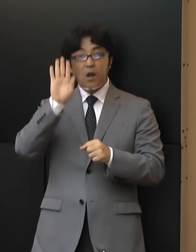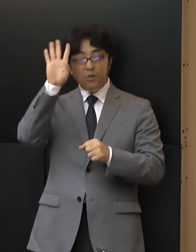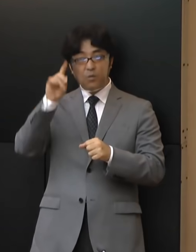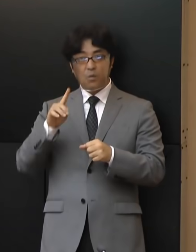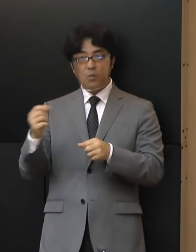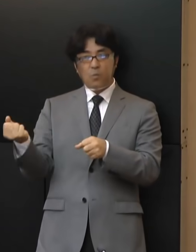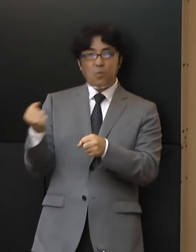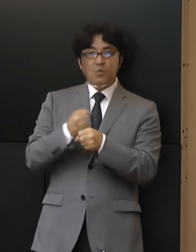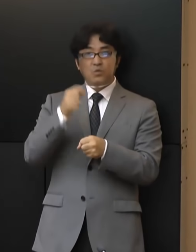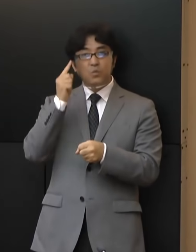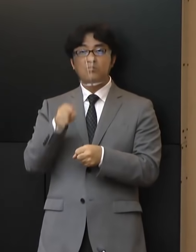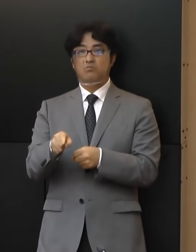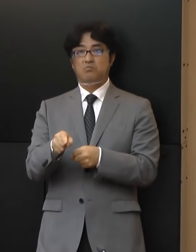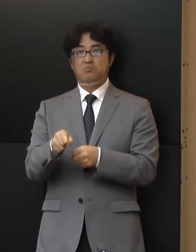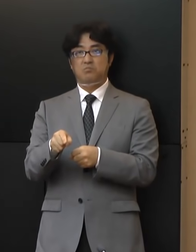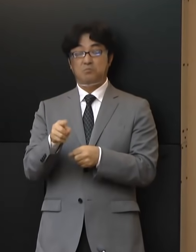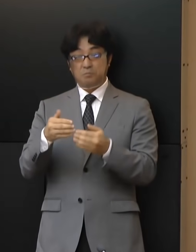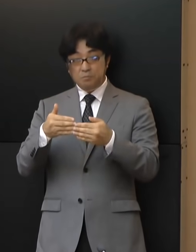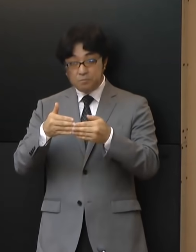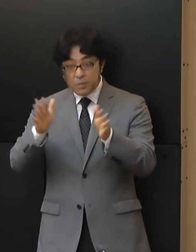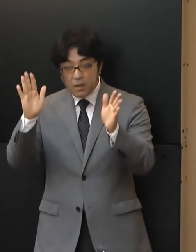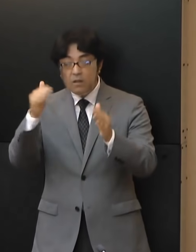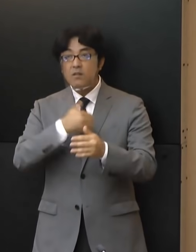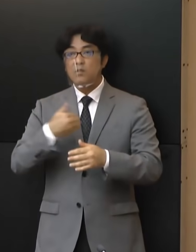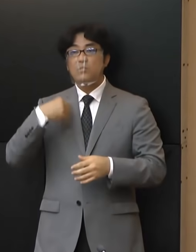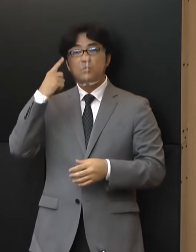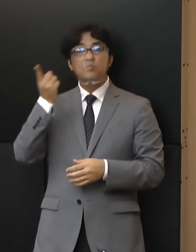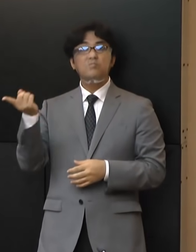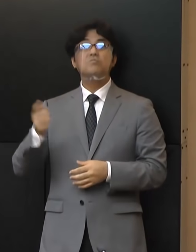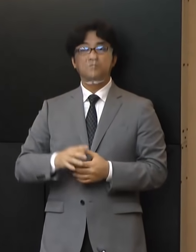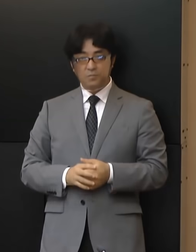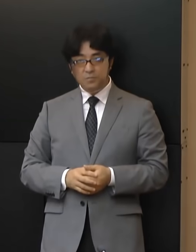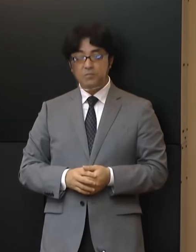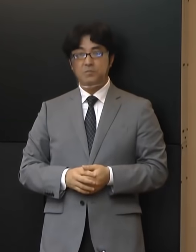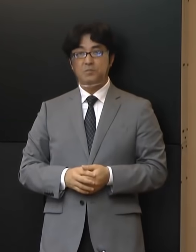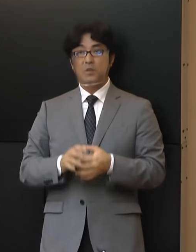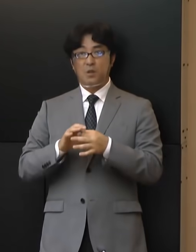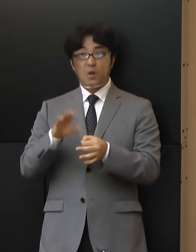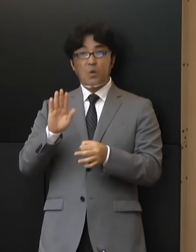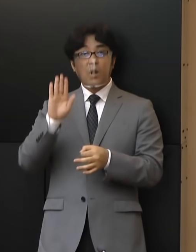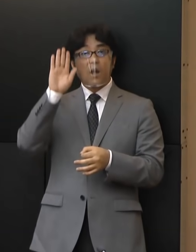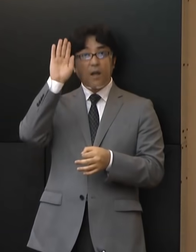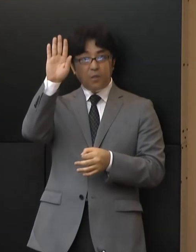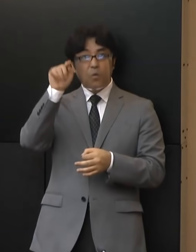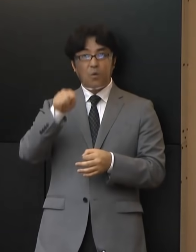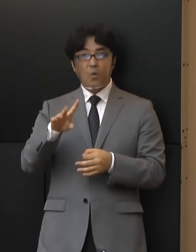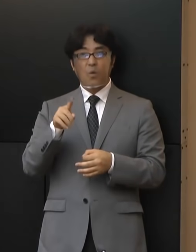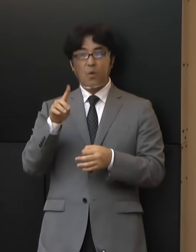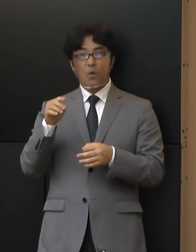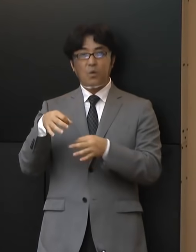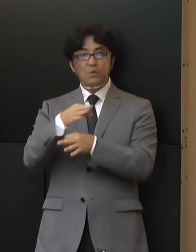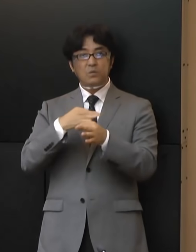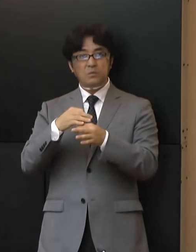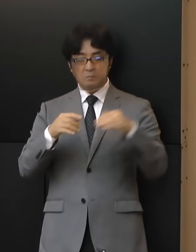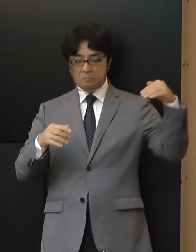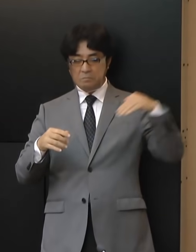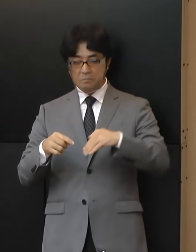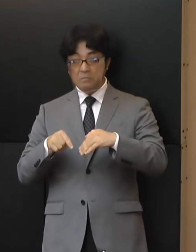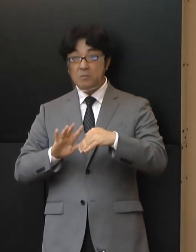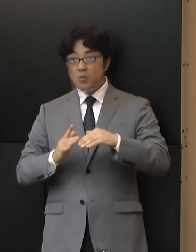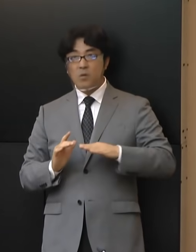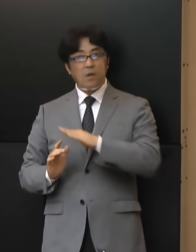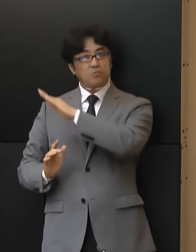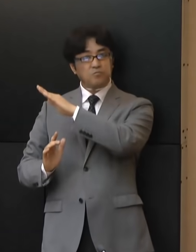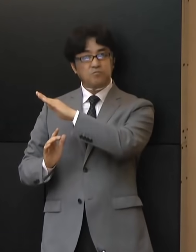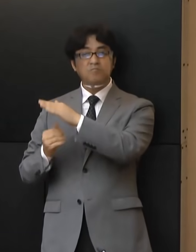出口がはっきり見えてくるであろうと思いますので、その後の V 字回復への取り組みに向けては、私たちも第2